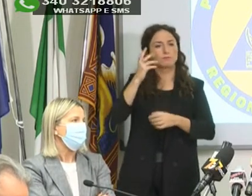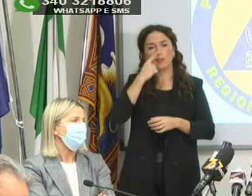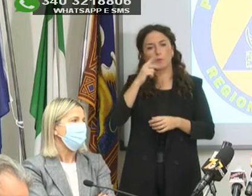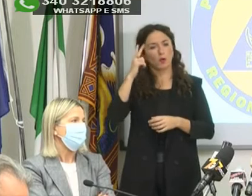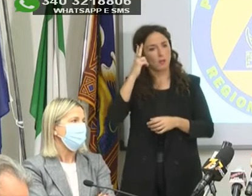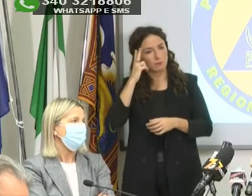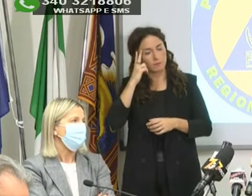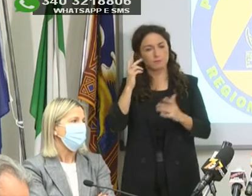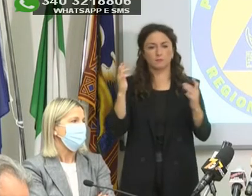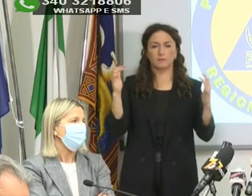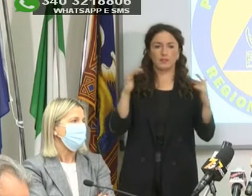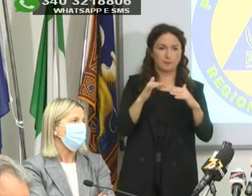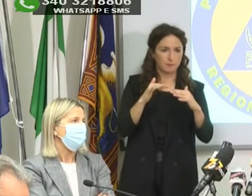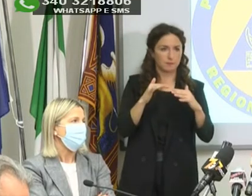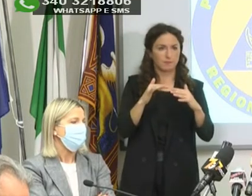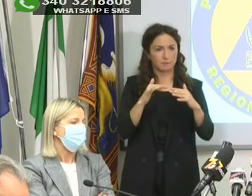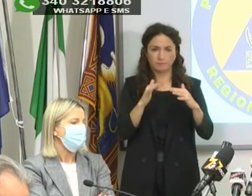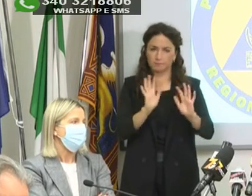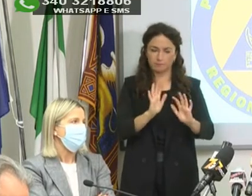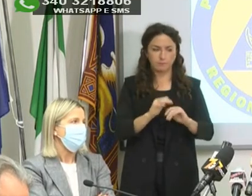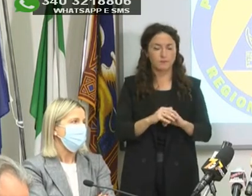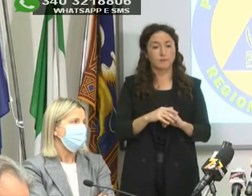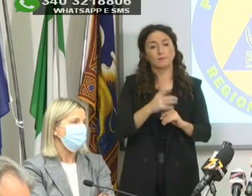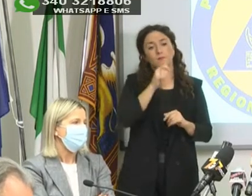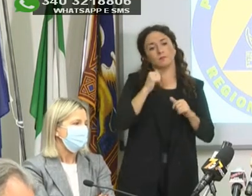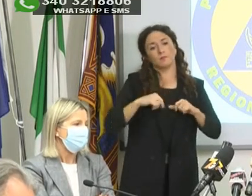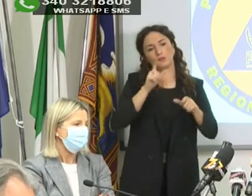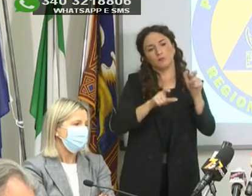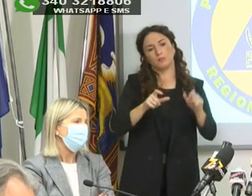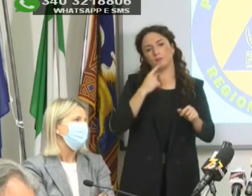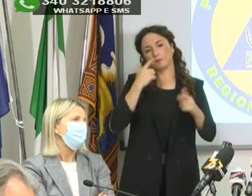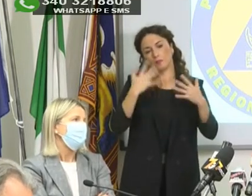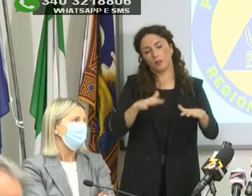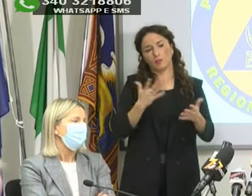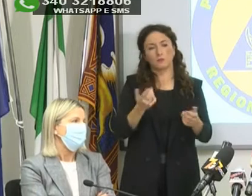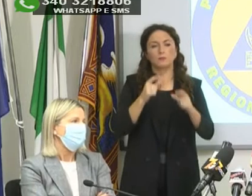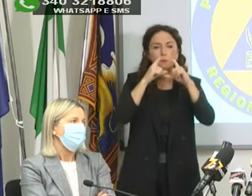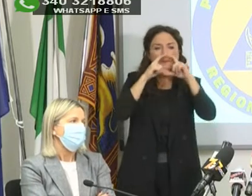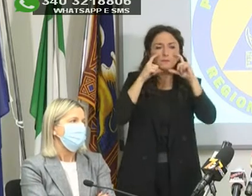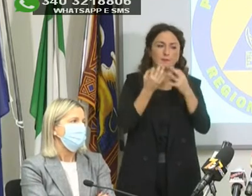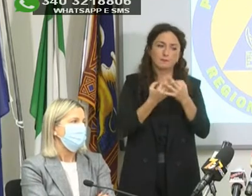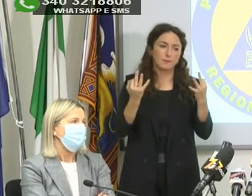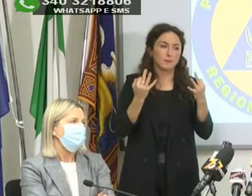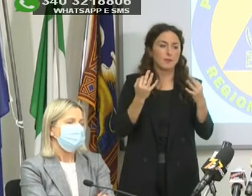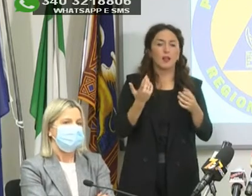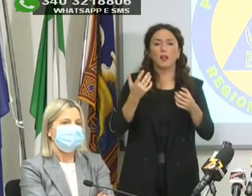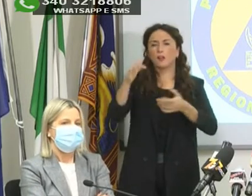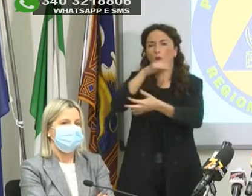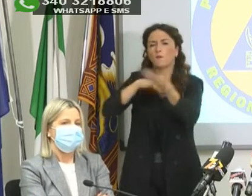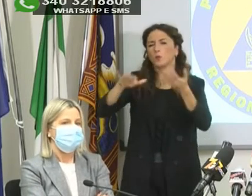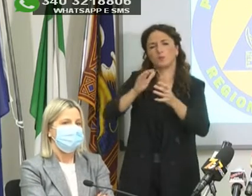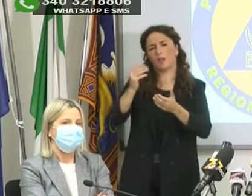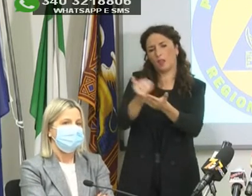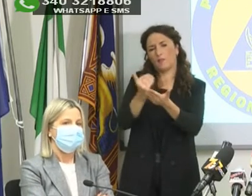religiose, assembramenti, ma poi un invito ai cittadini, l'ho detto prima, no? Portare bene la mascherina, evitate di andare in mezzo al casino,